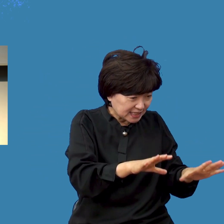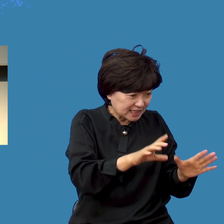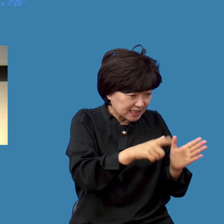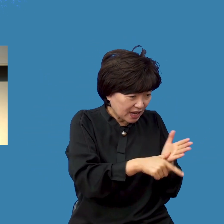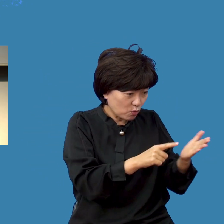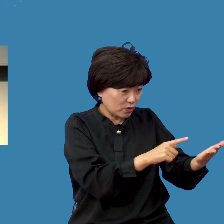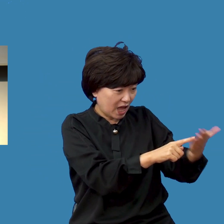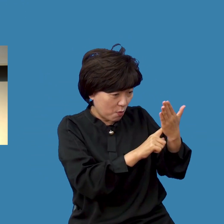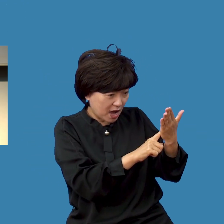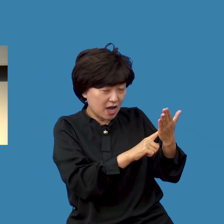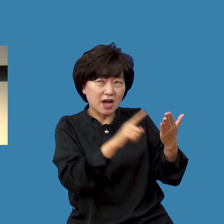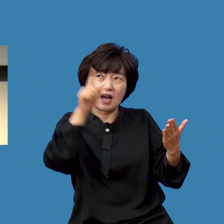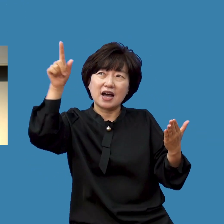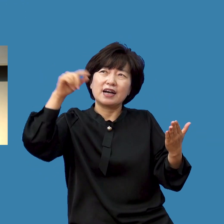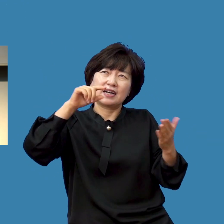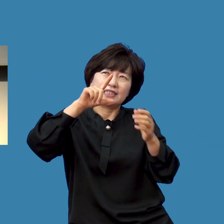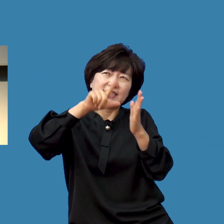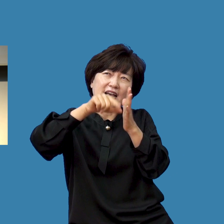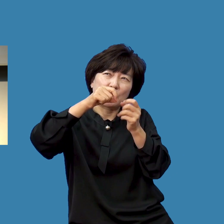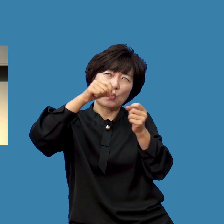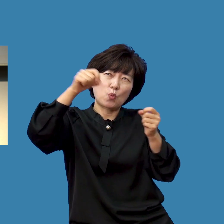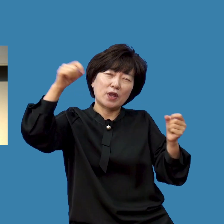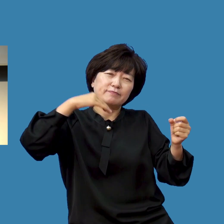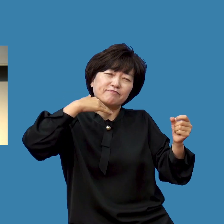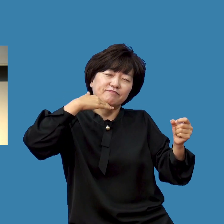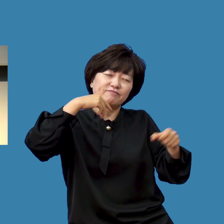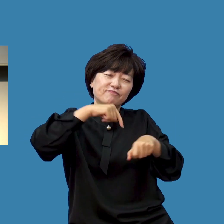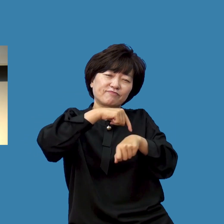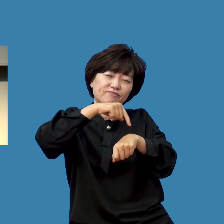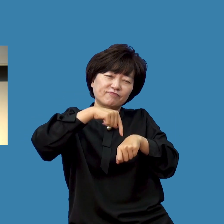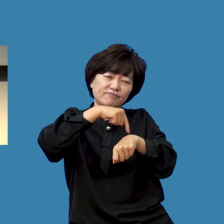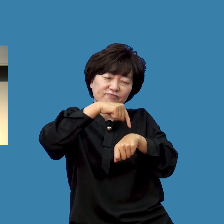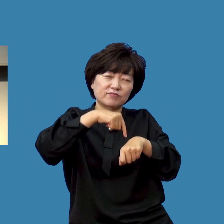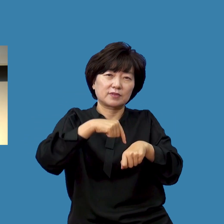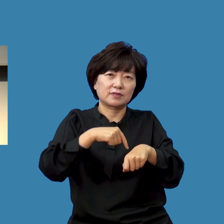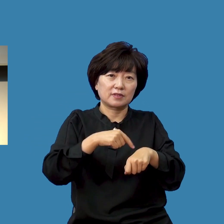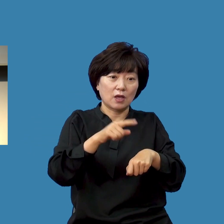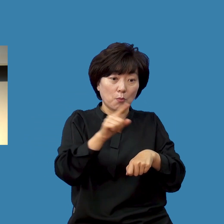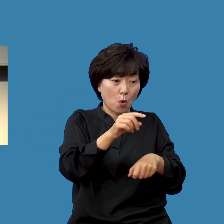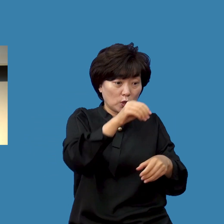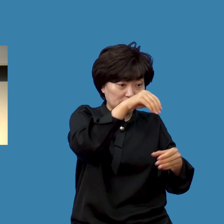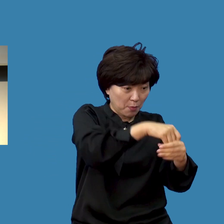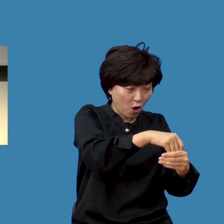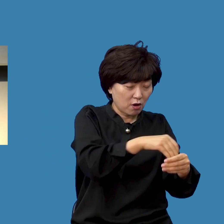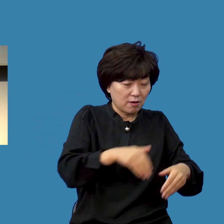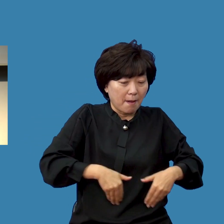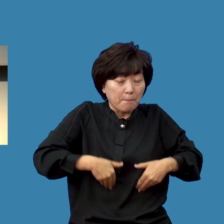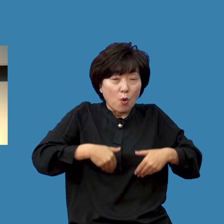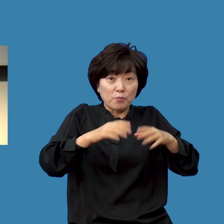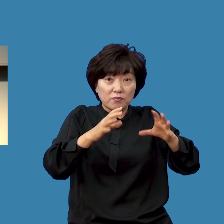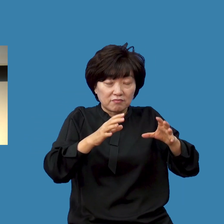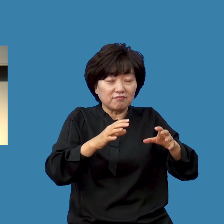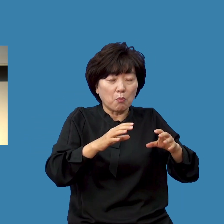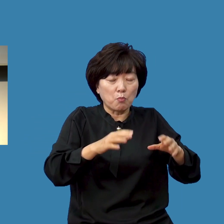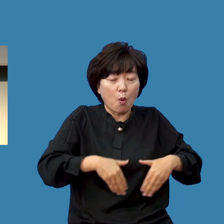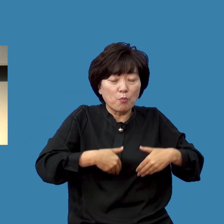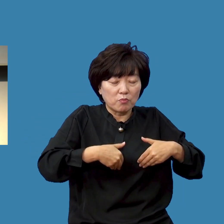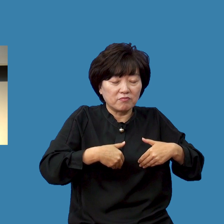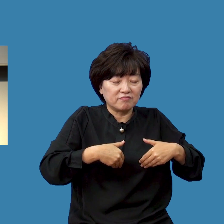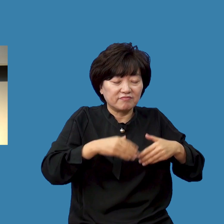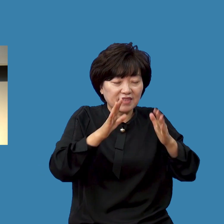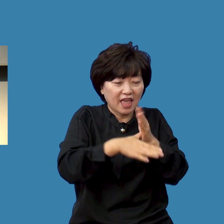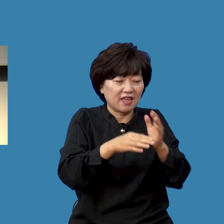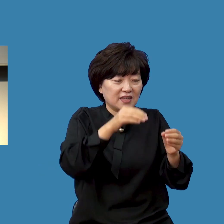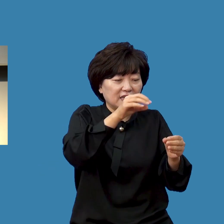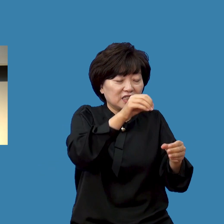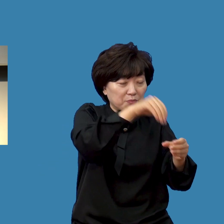사이에는 딜레이가 있다 그랬죠. 그러니까 여러분이 뭐를 하나 딱 하고 심으면요, 봄에 이렇게 씨앗을 하나 심었어. 그러면